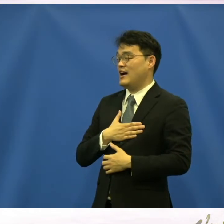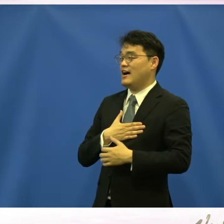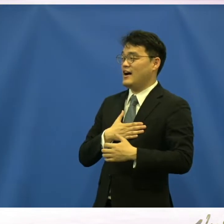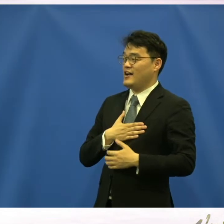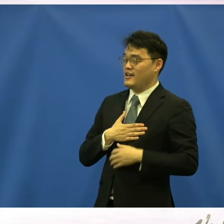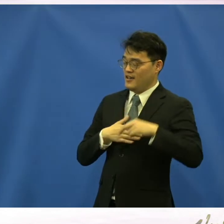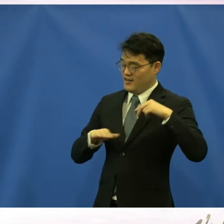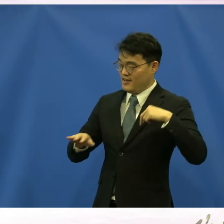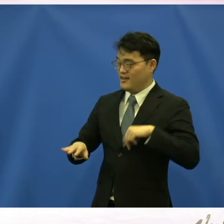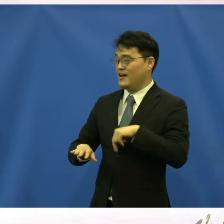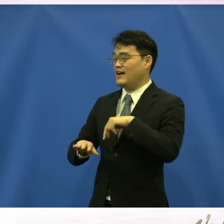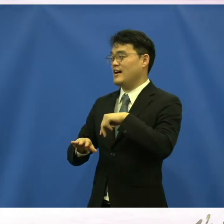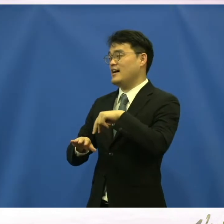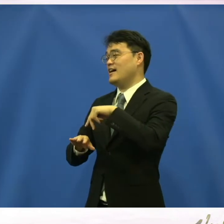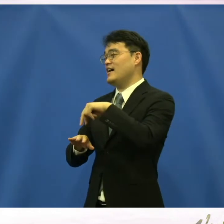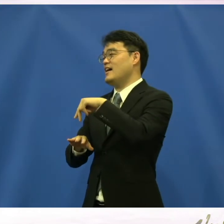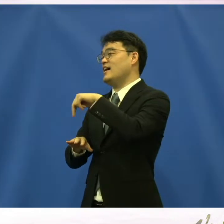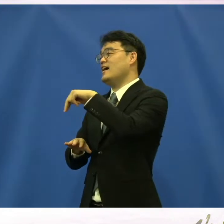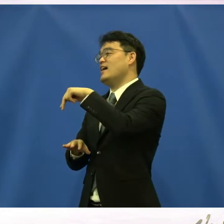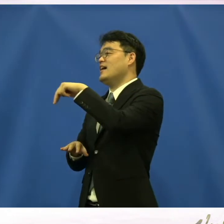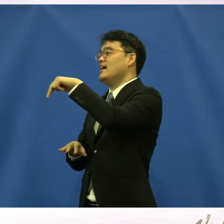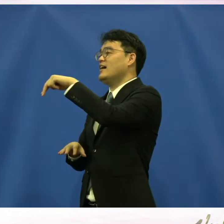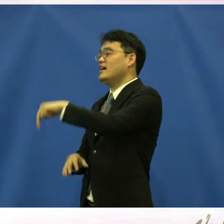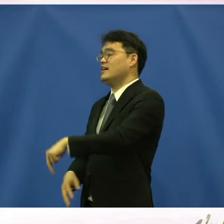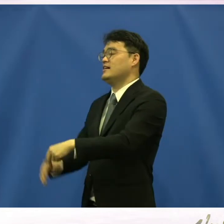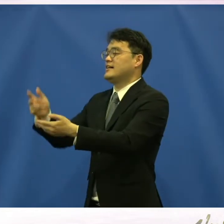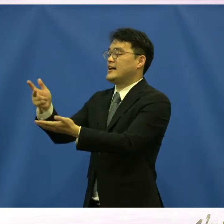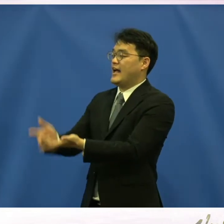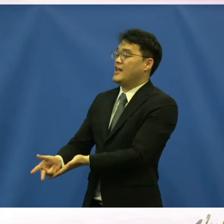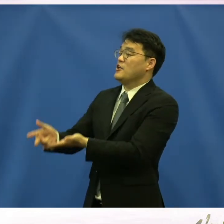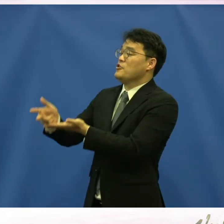나는 가리라